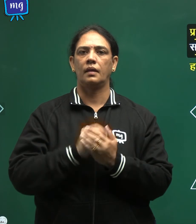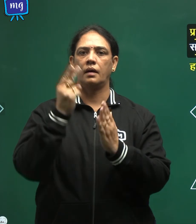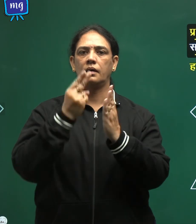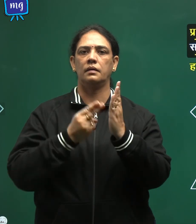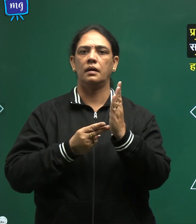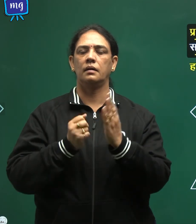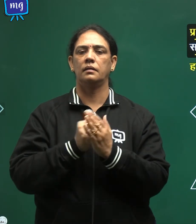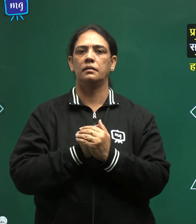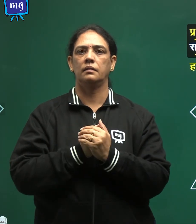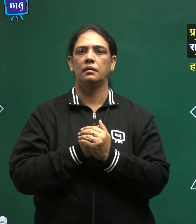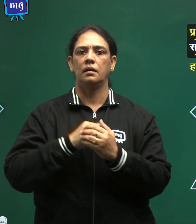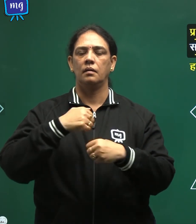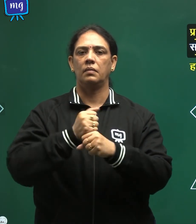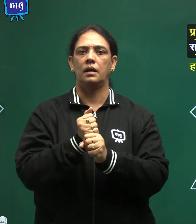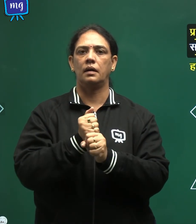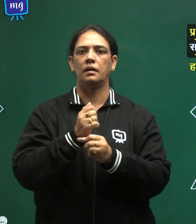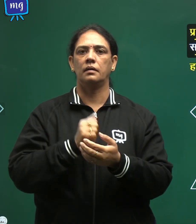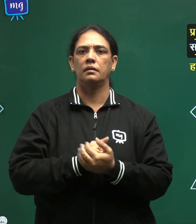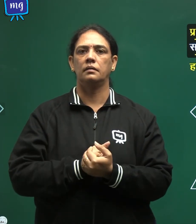आकृतियां बनाइए।